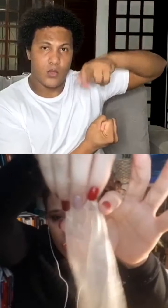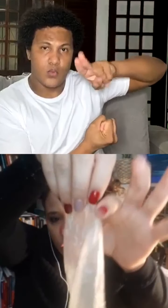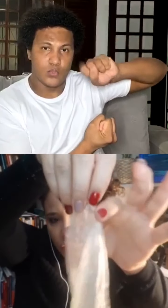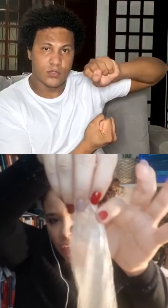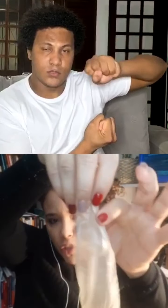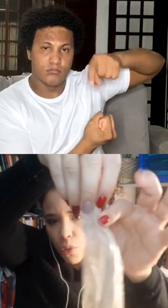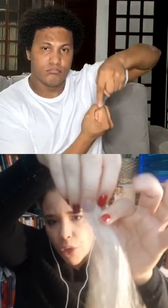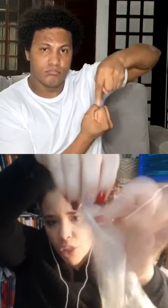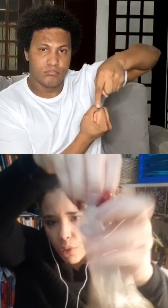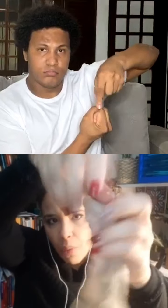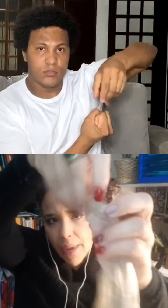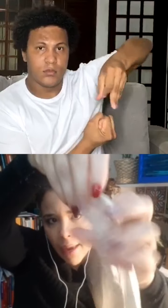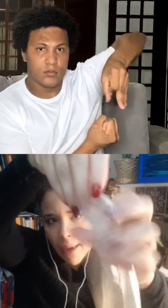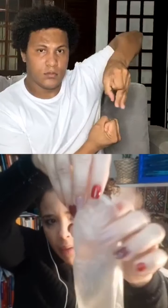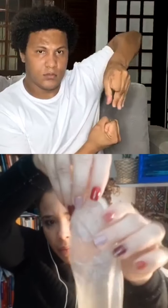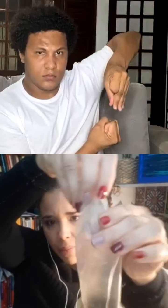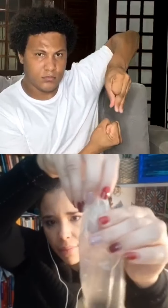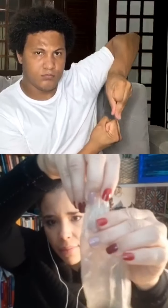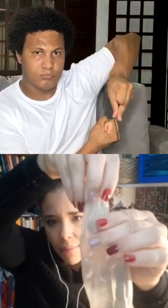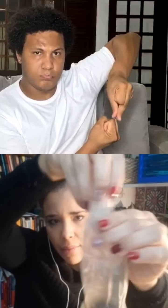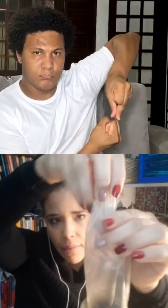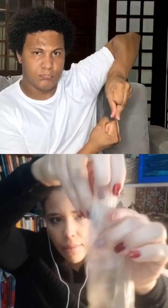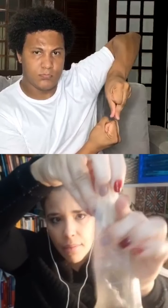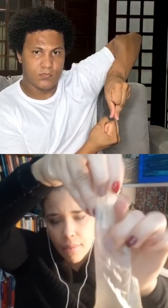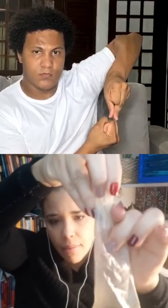gente faz um 8 com ela.